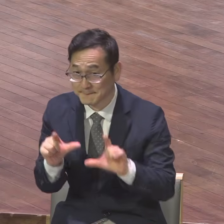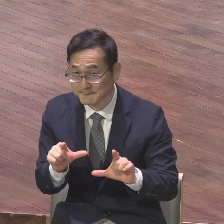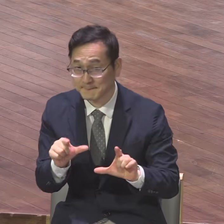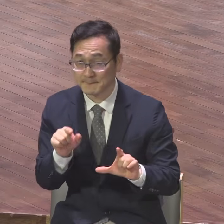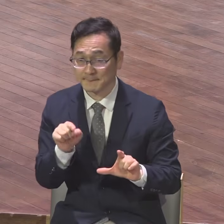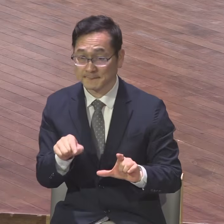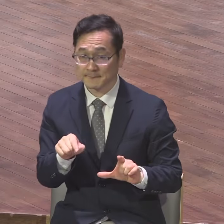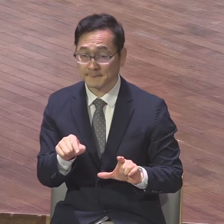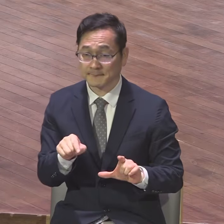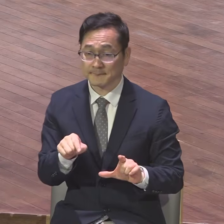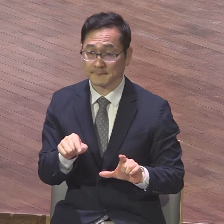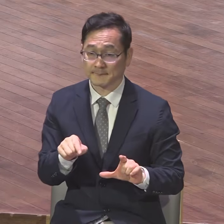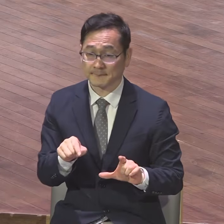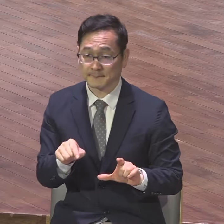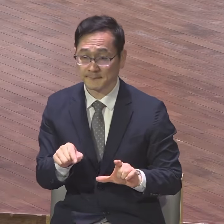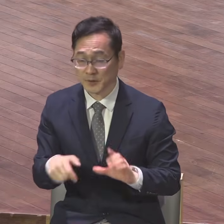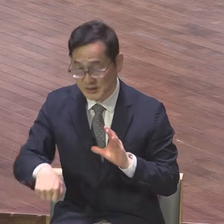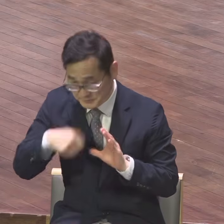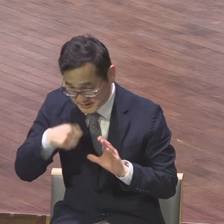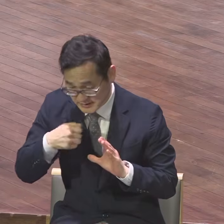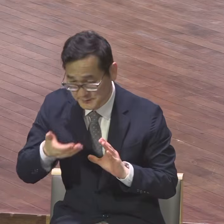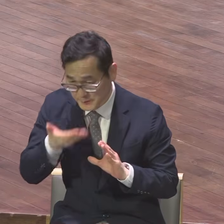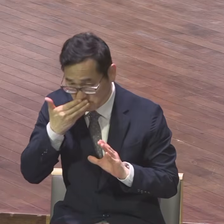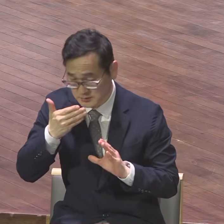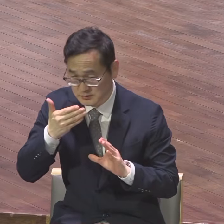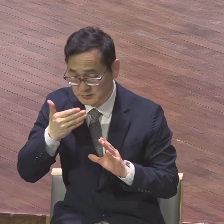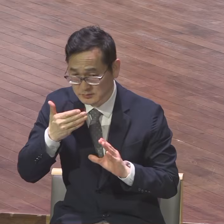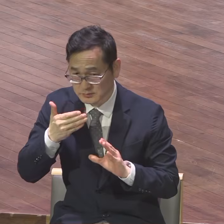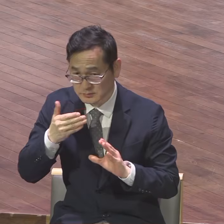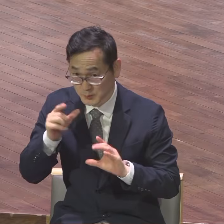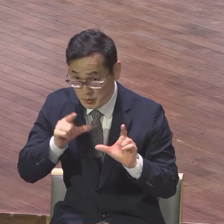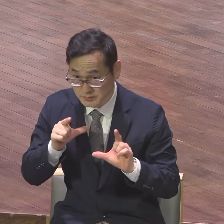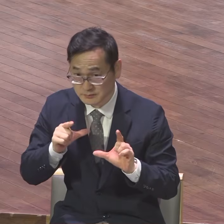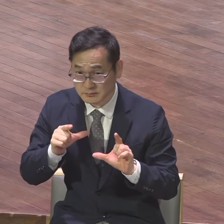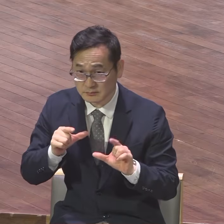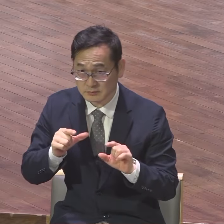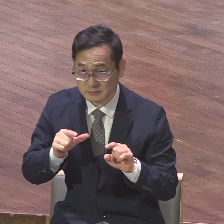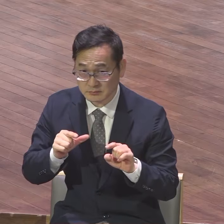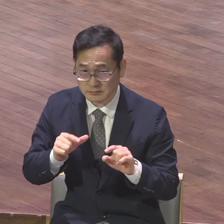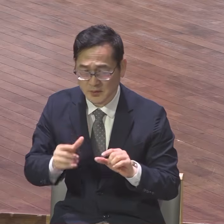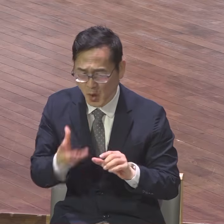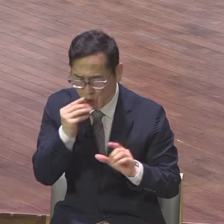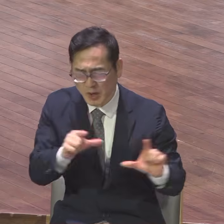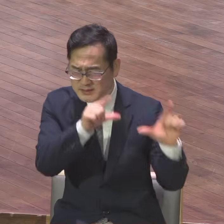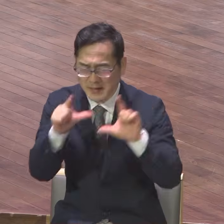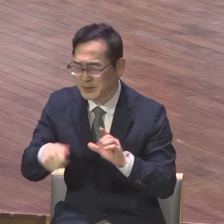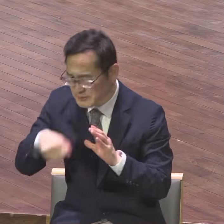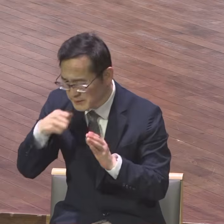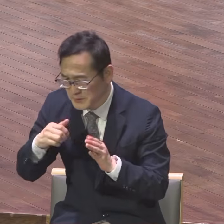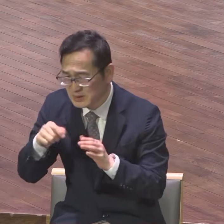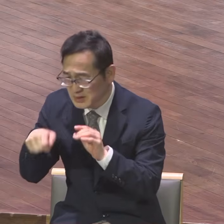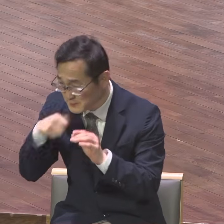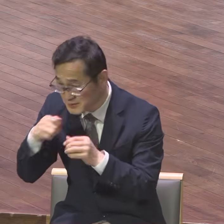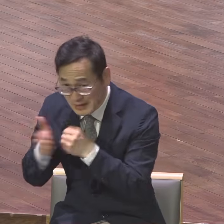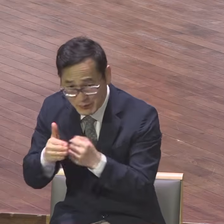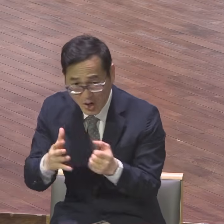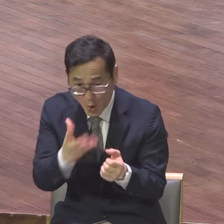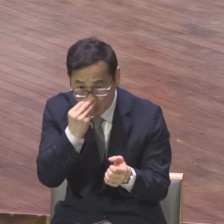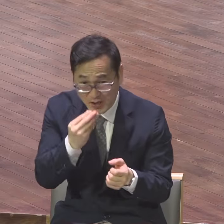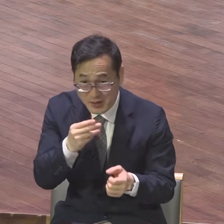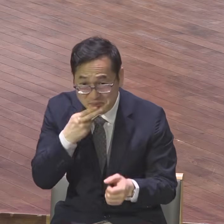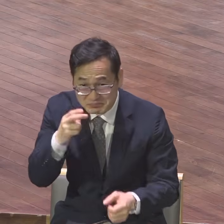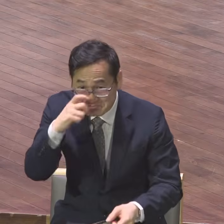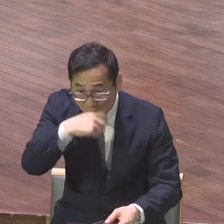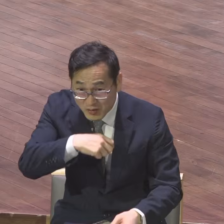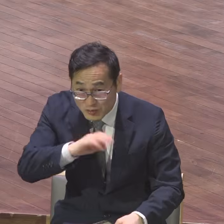아니냐, 어떤 음식을 먹느냐 안 먹느냐, 그게 다른 것이 아니라는 것입니다. 히브리 13장 9절에 여러 가지